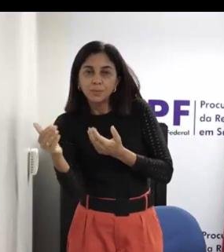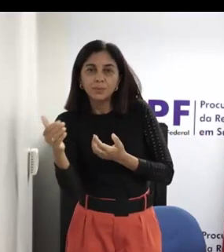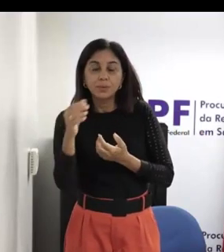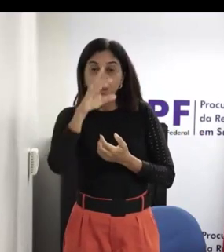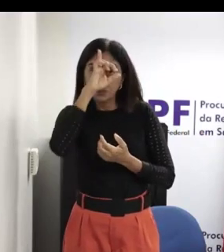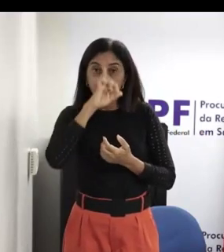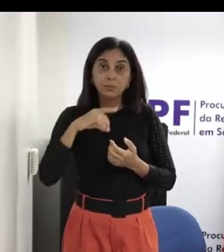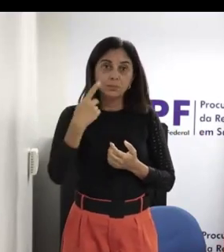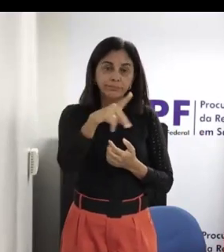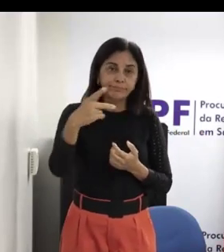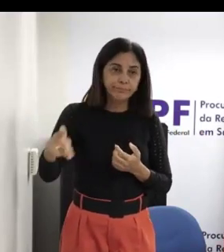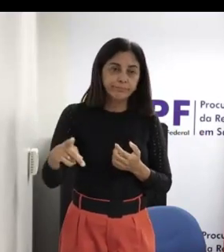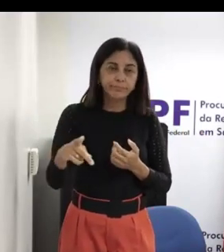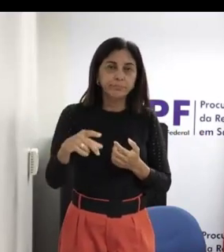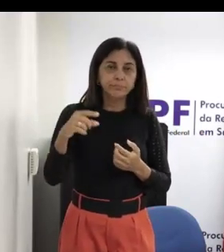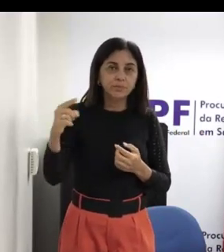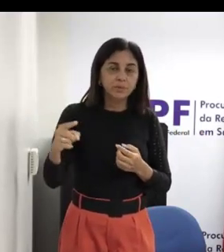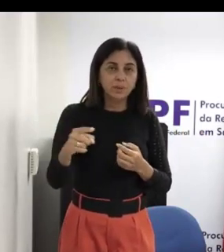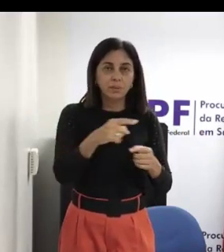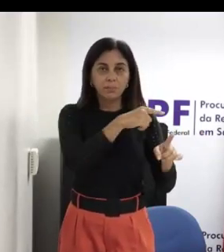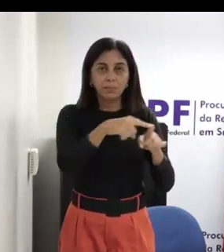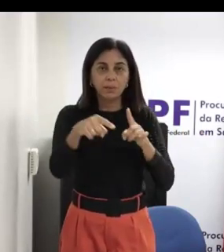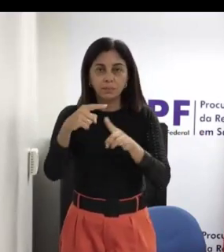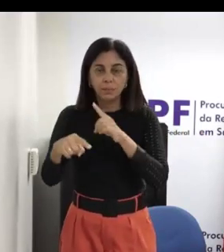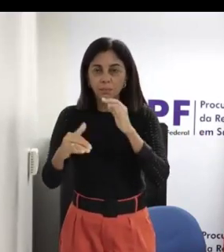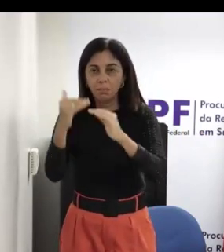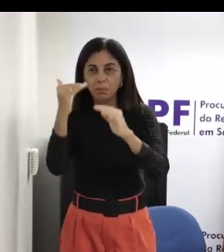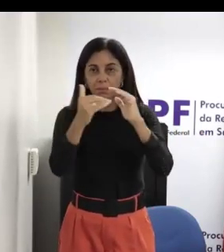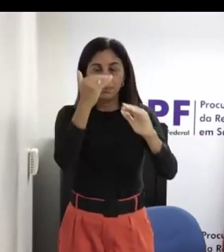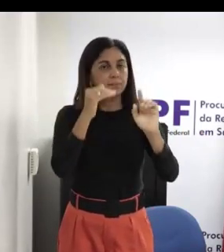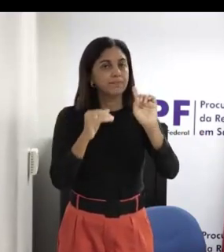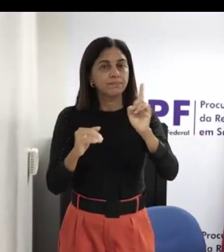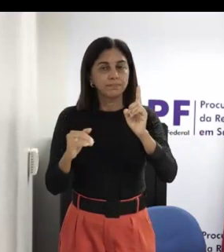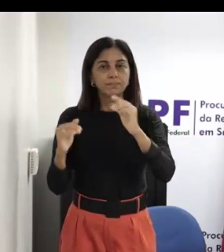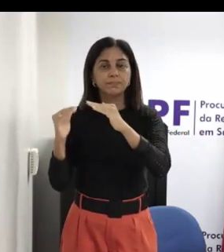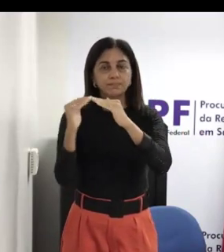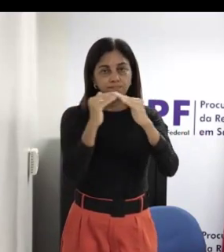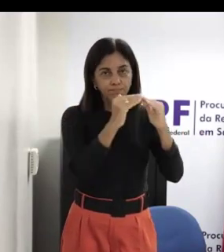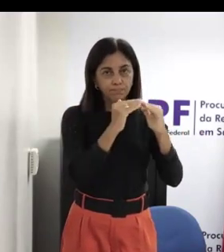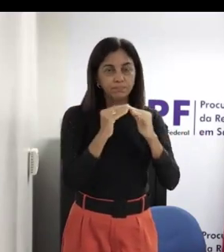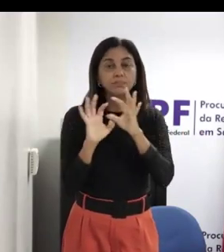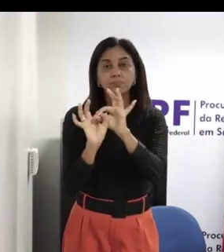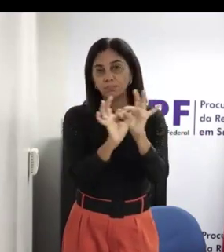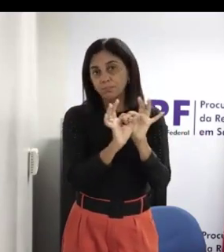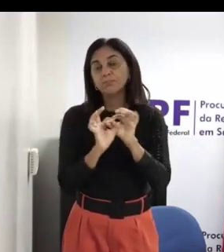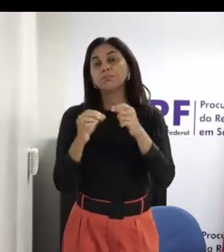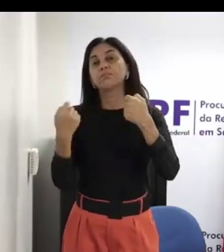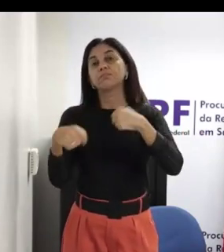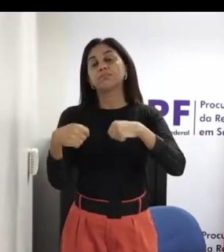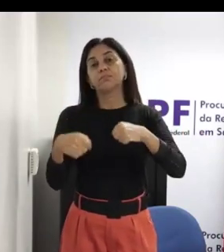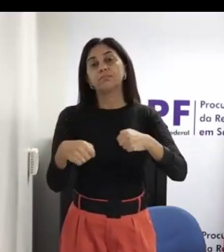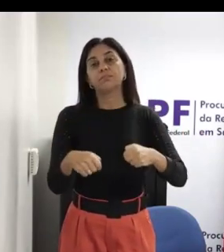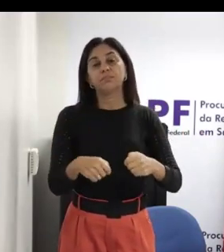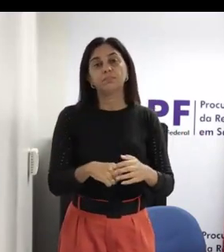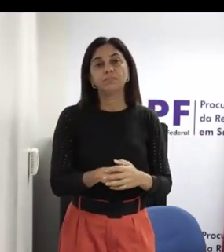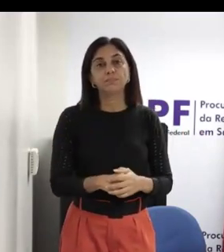direito não pode anular o outro ante o tempo todo um direito tem que estar só pesando outra a nossa eh interpretação e conforme o